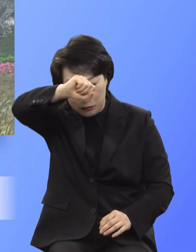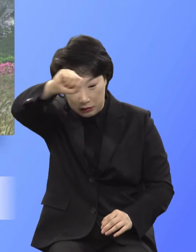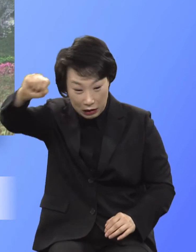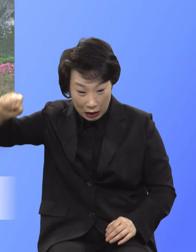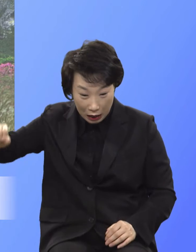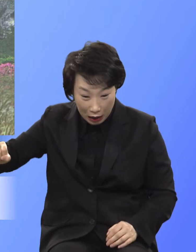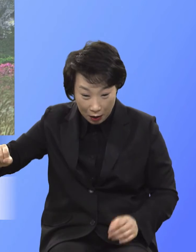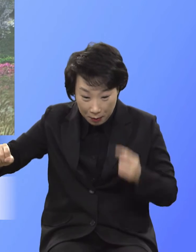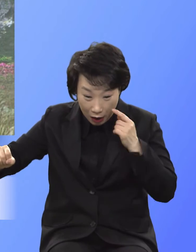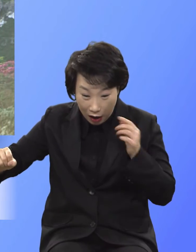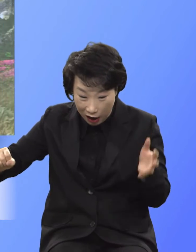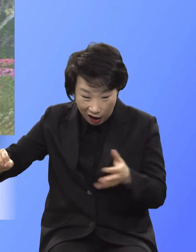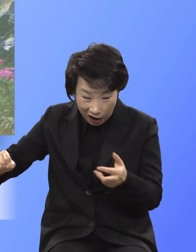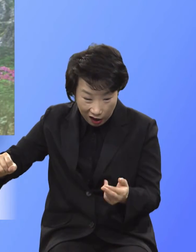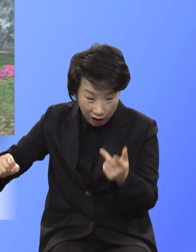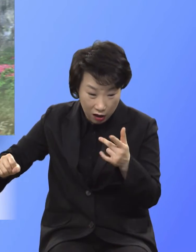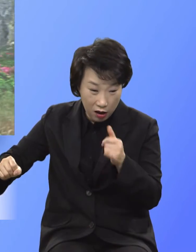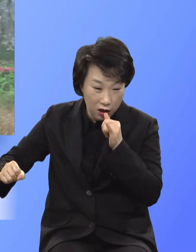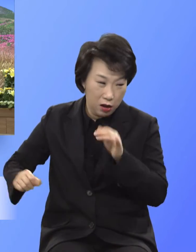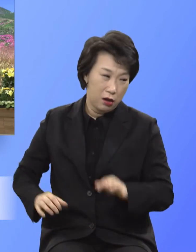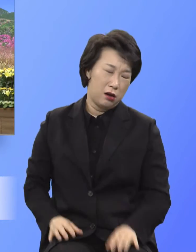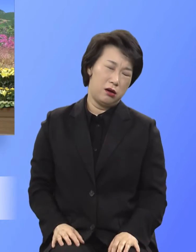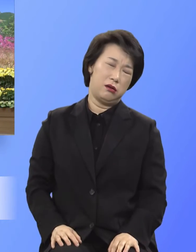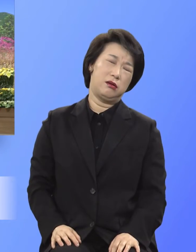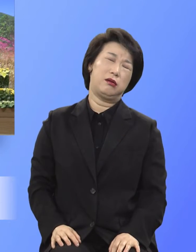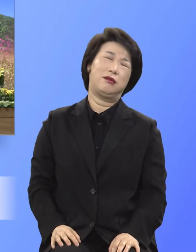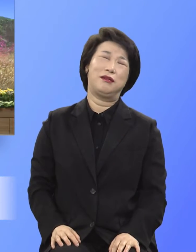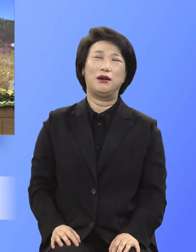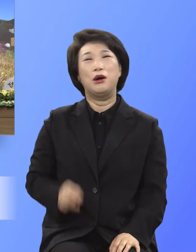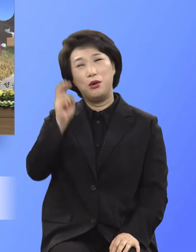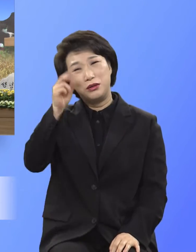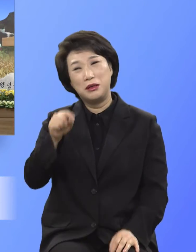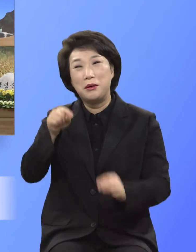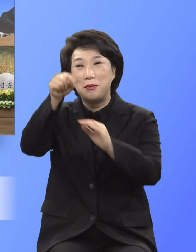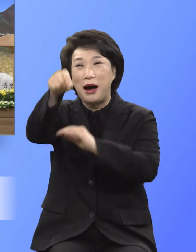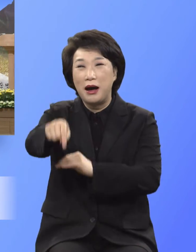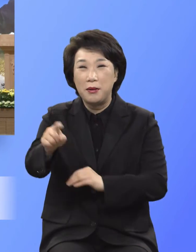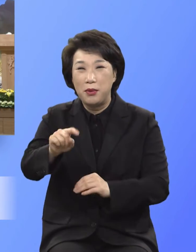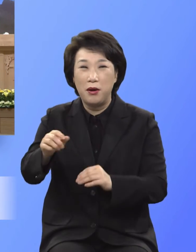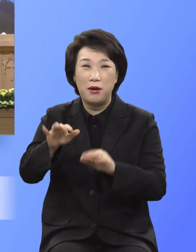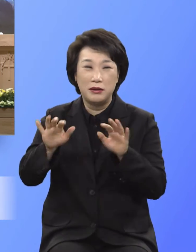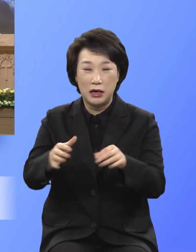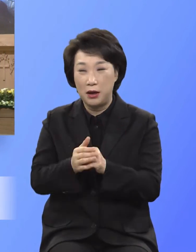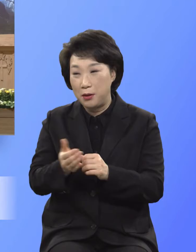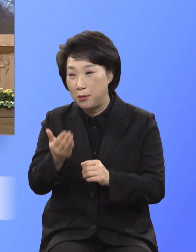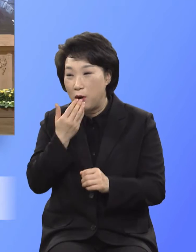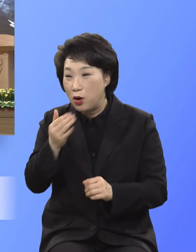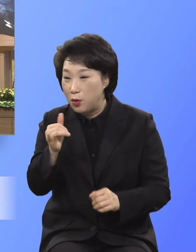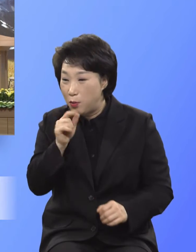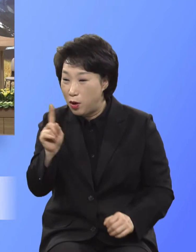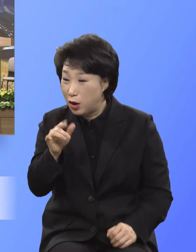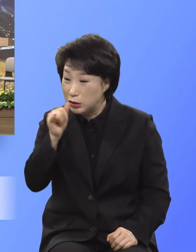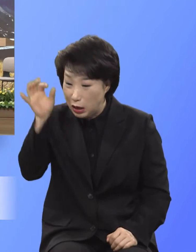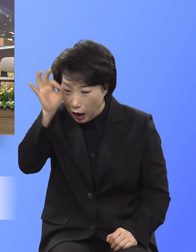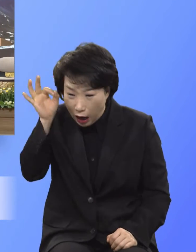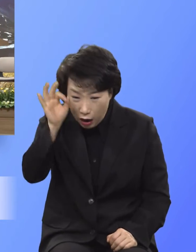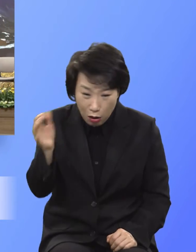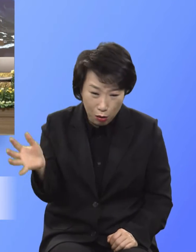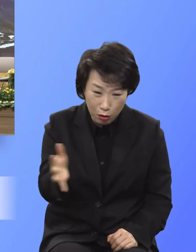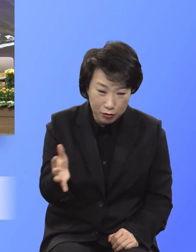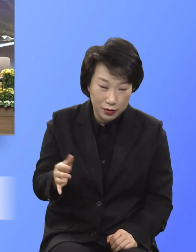소뚜껑을 열어봐도 먹을 게 없고, 또 혹시 밖에 나가서 혹시 뭐 있나 찾아봐도